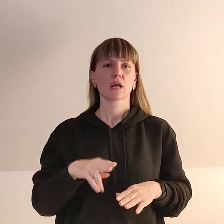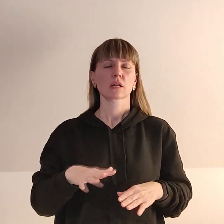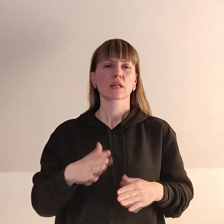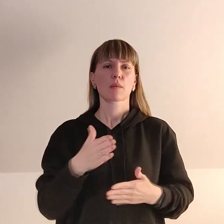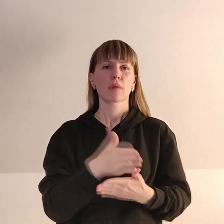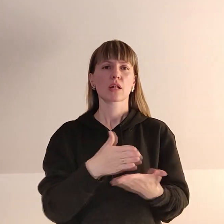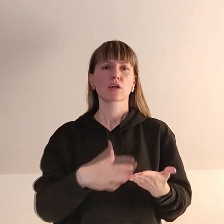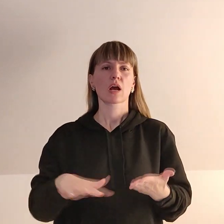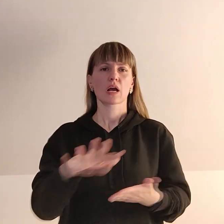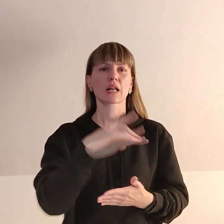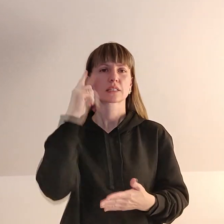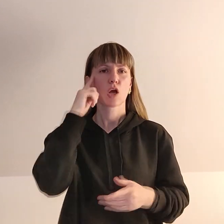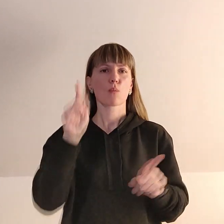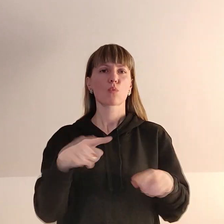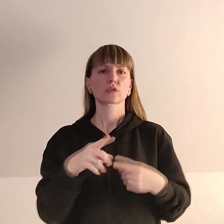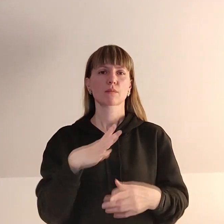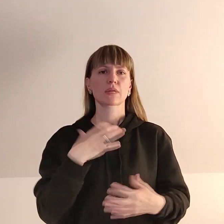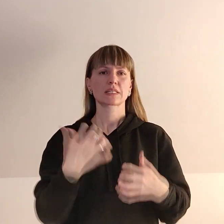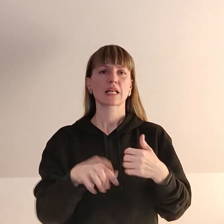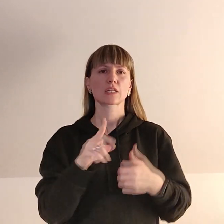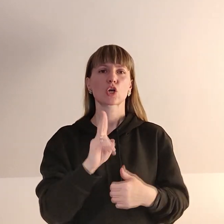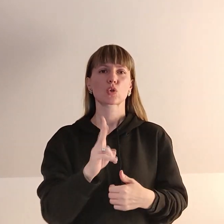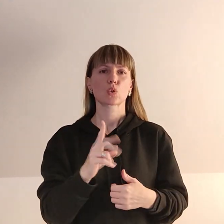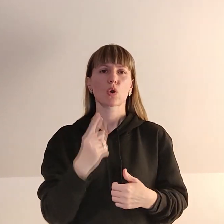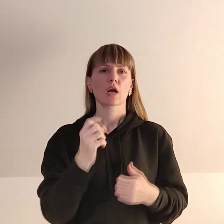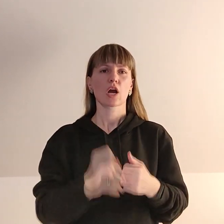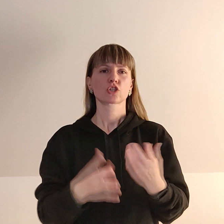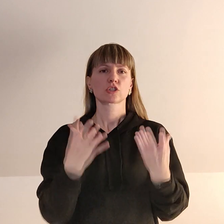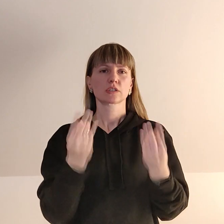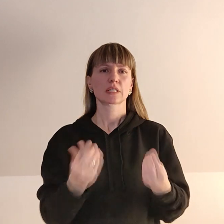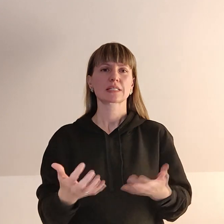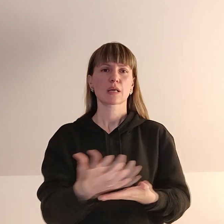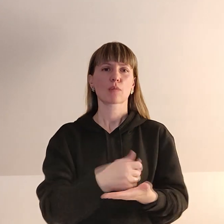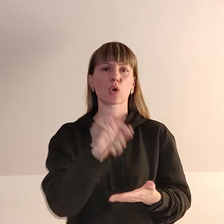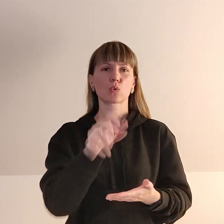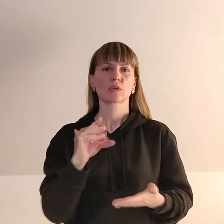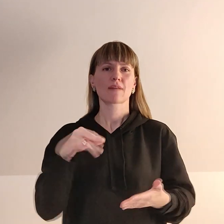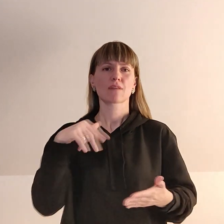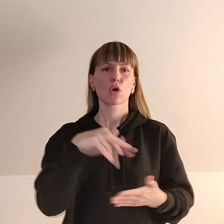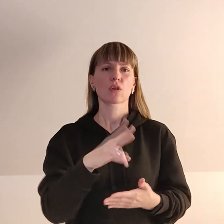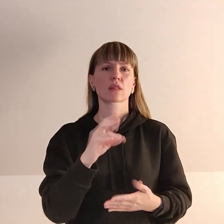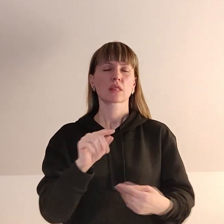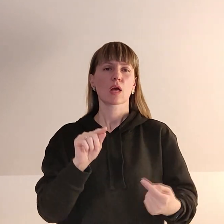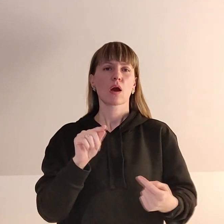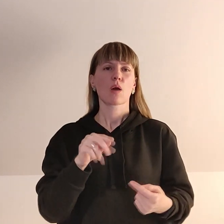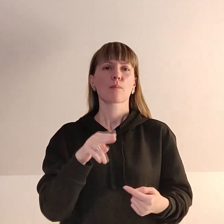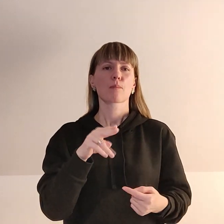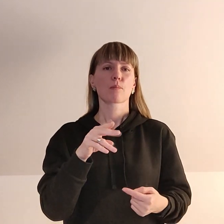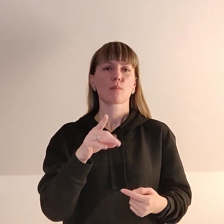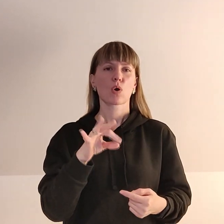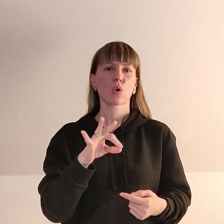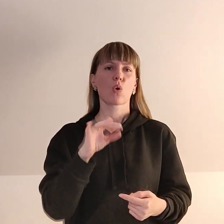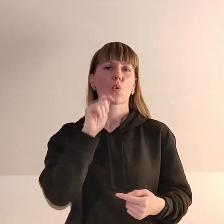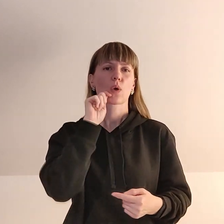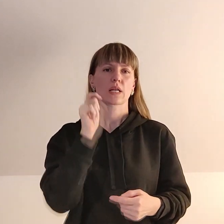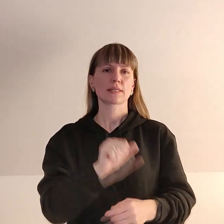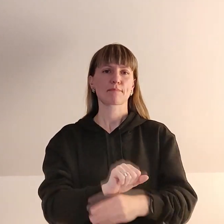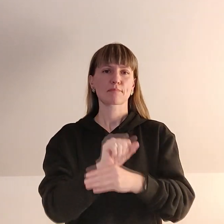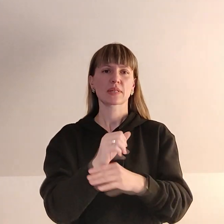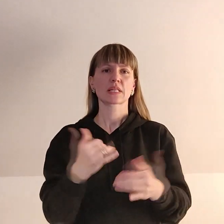музею. Вона була серед тих, хто день за днем збирає людей та виходить на проукраїнські мітинги. Наразі, за